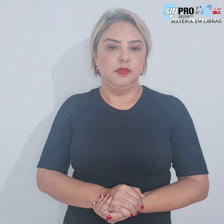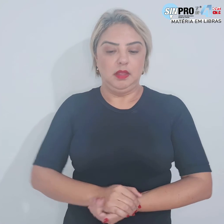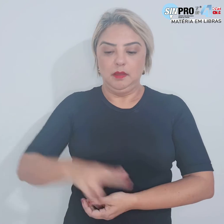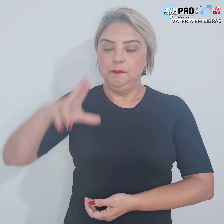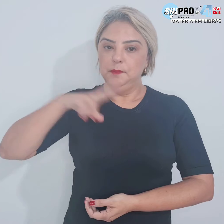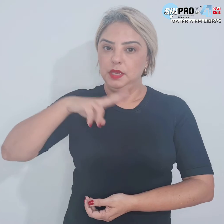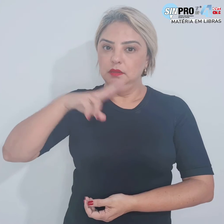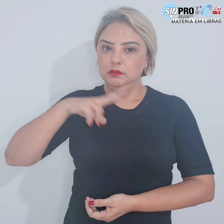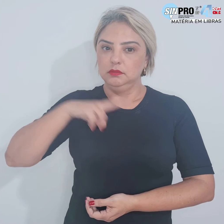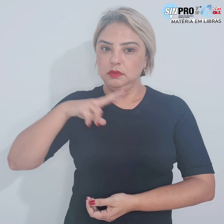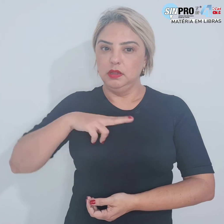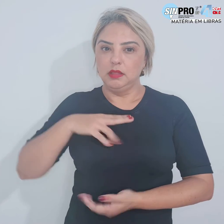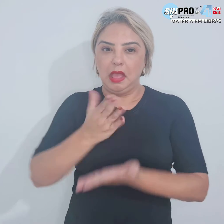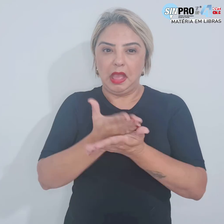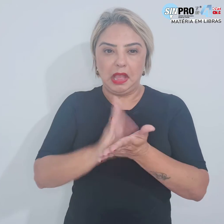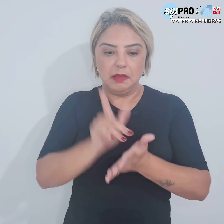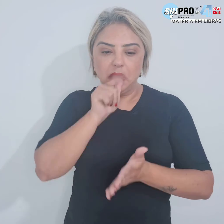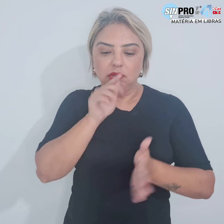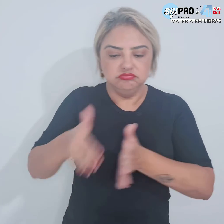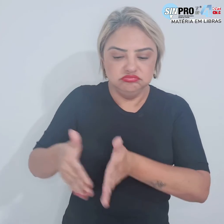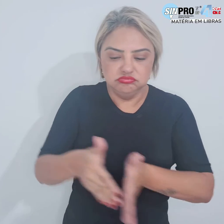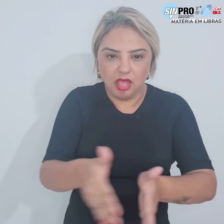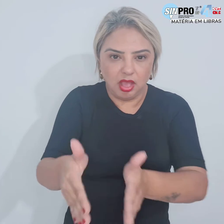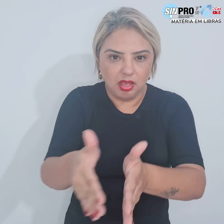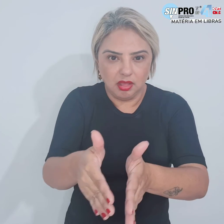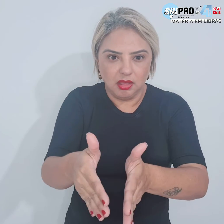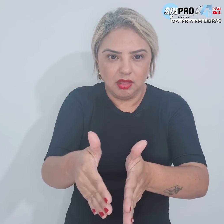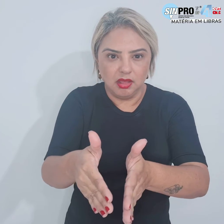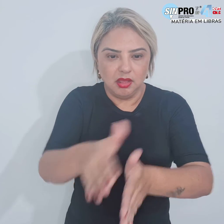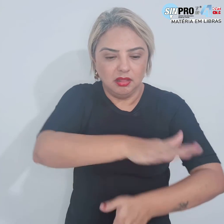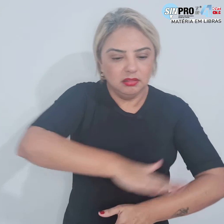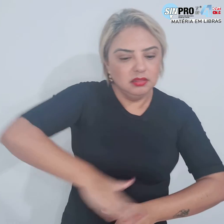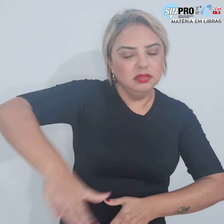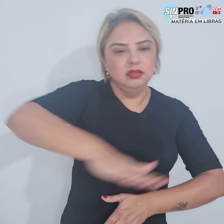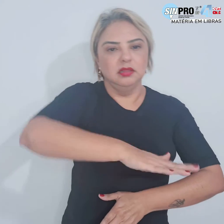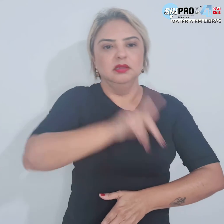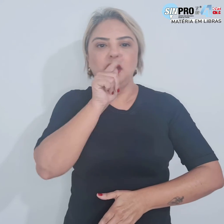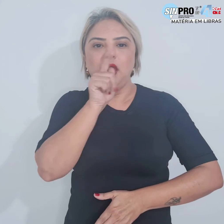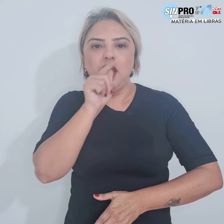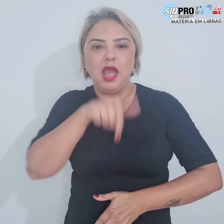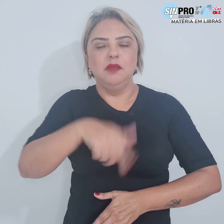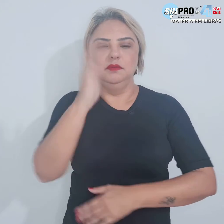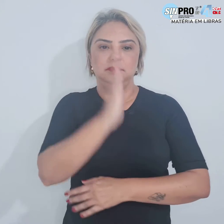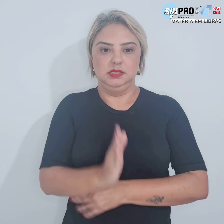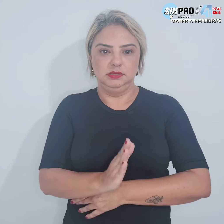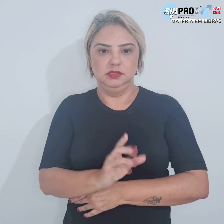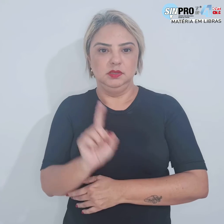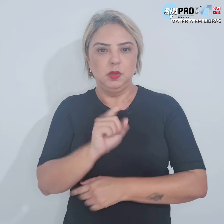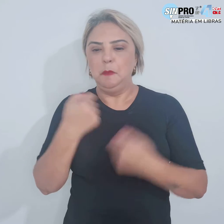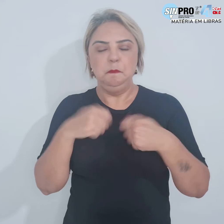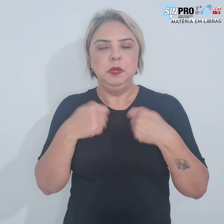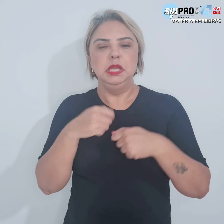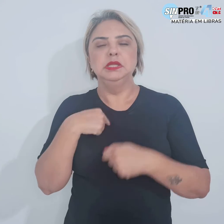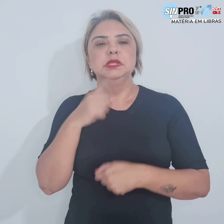Privatização destrói rios e bacias hidrográficas no Brasil. Não é preciso ir muito